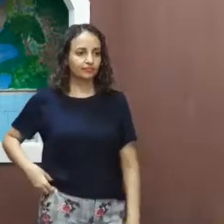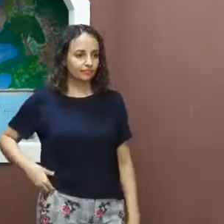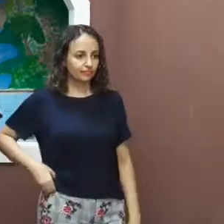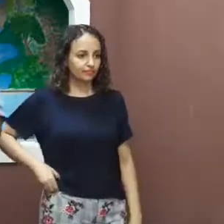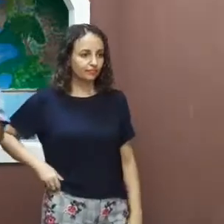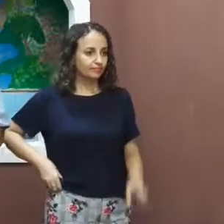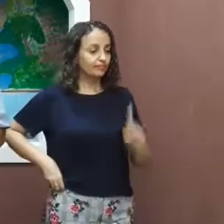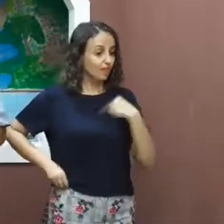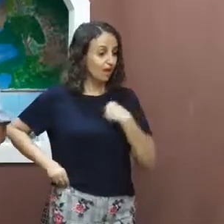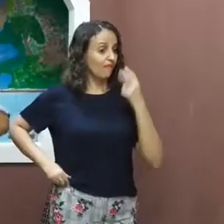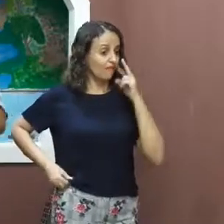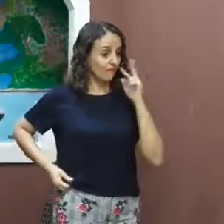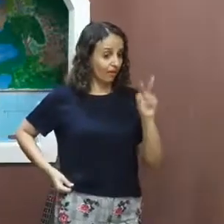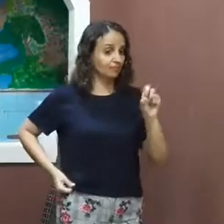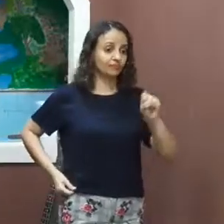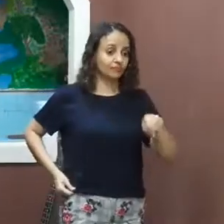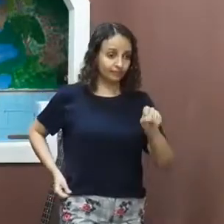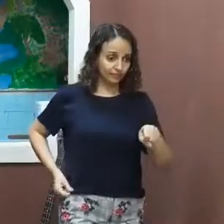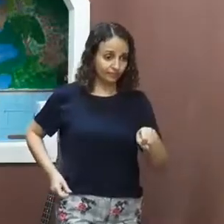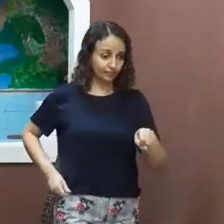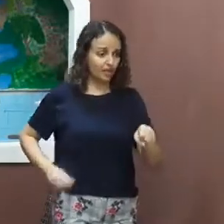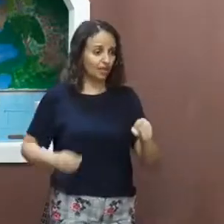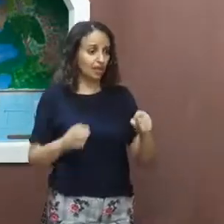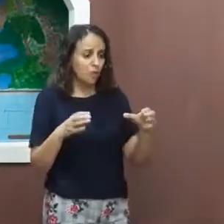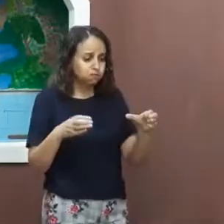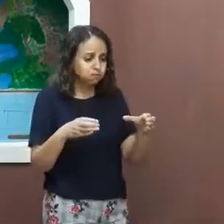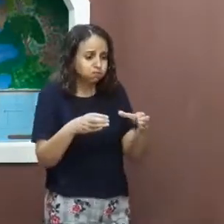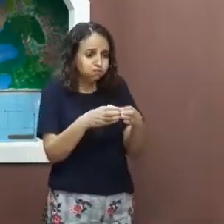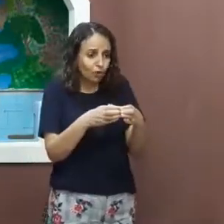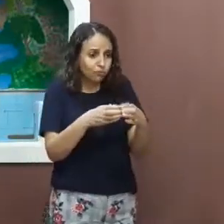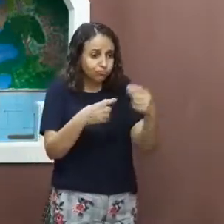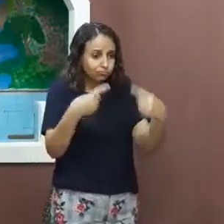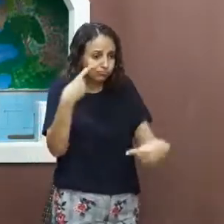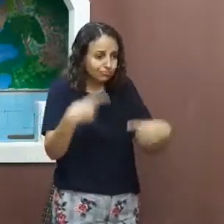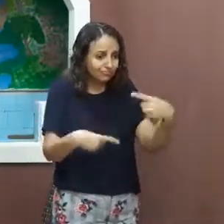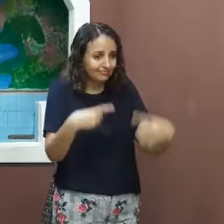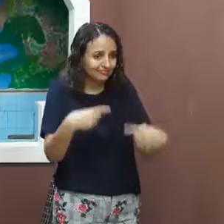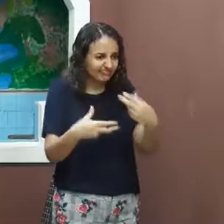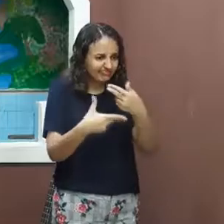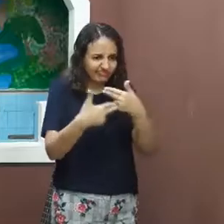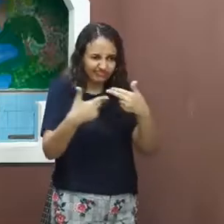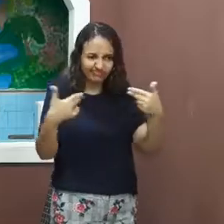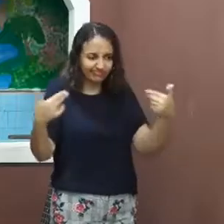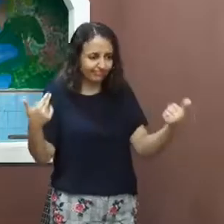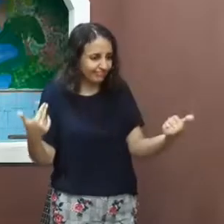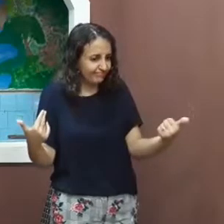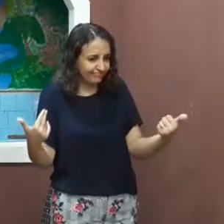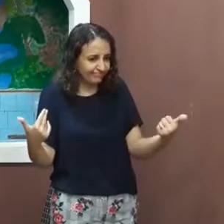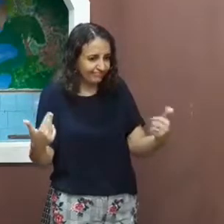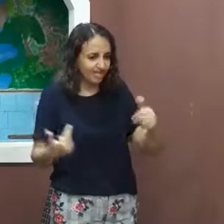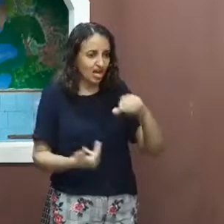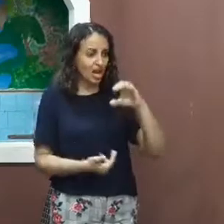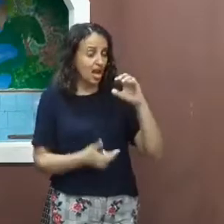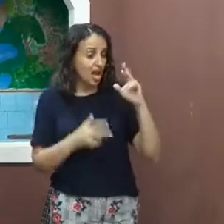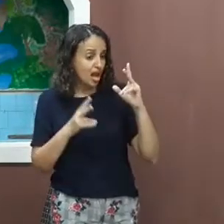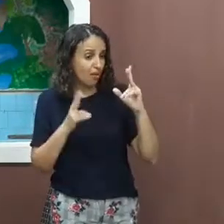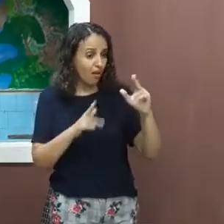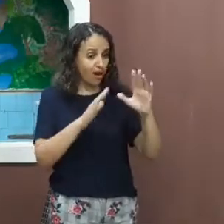É o que nós temos visto. Uma corja de políticos, realmente posso falar de corja,